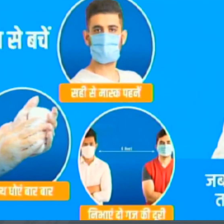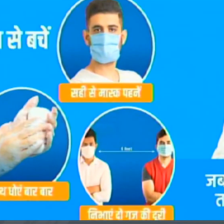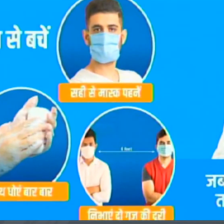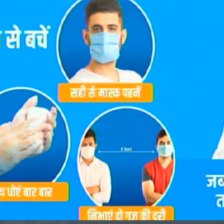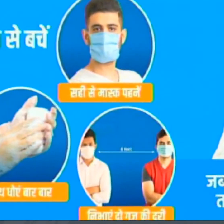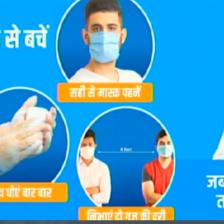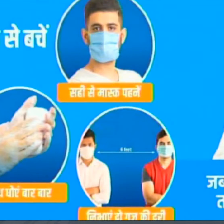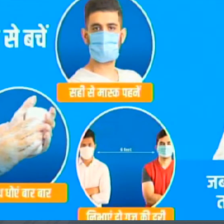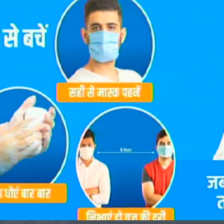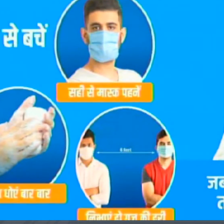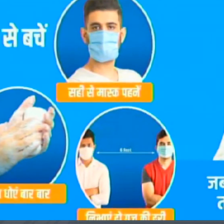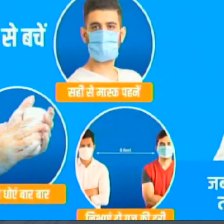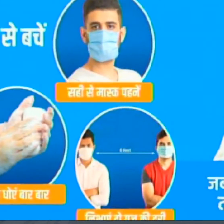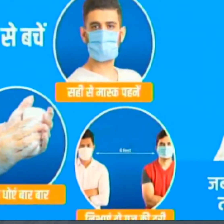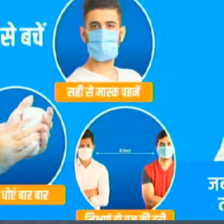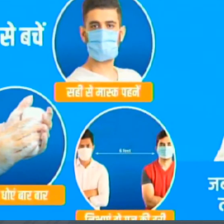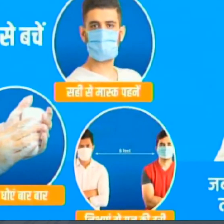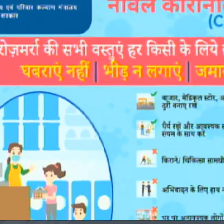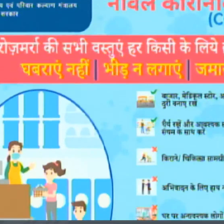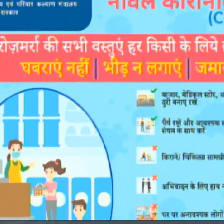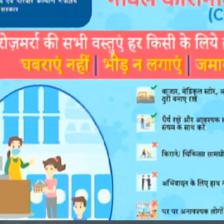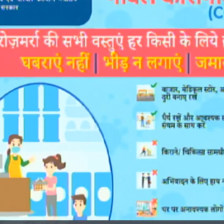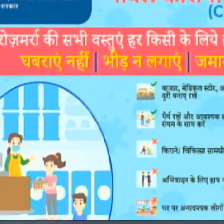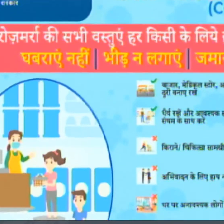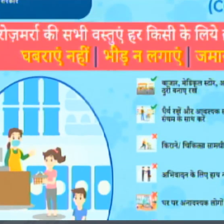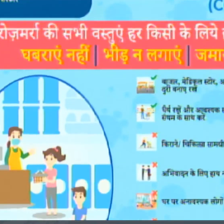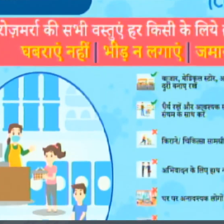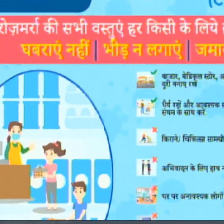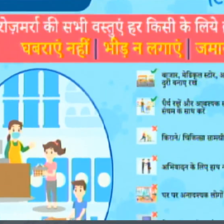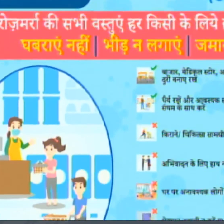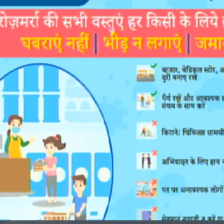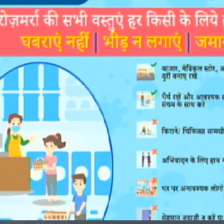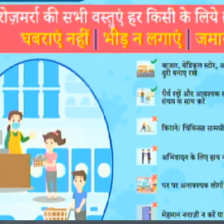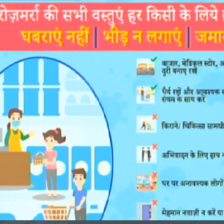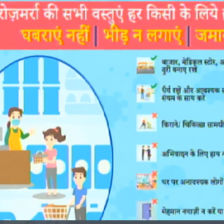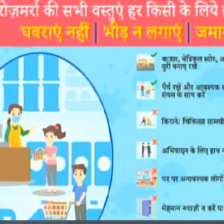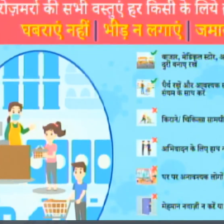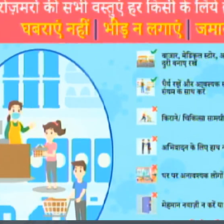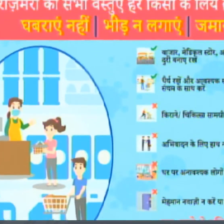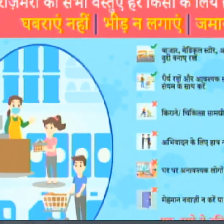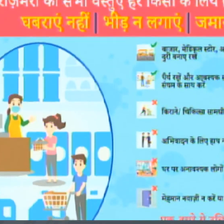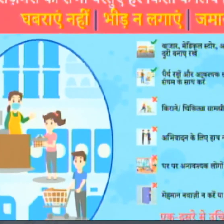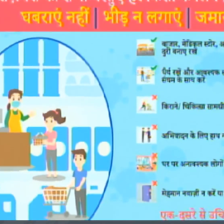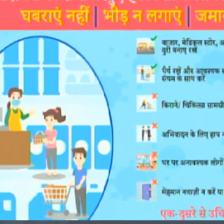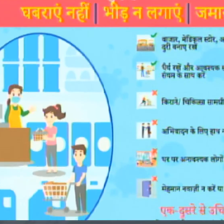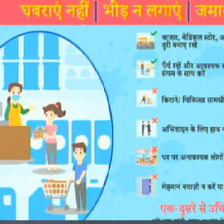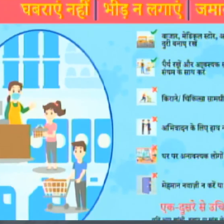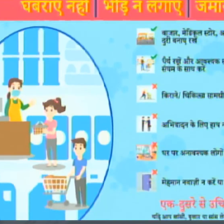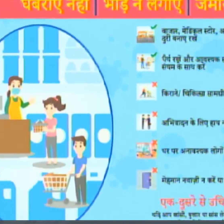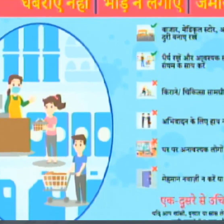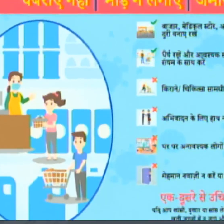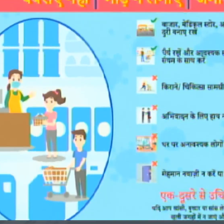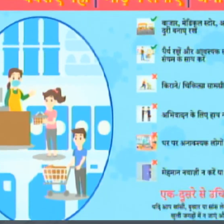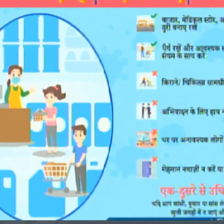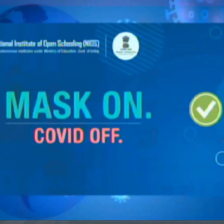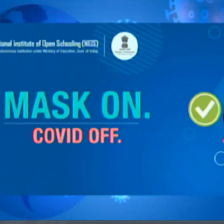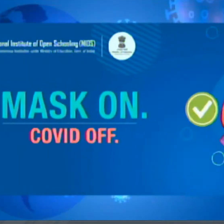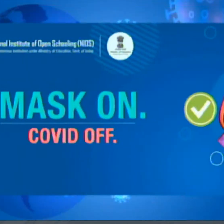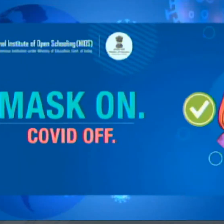दवाई नहीं तब तक ढलाई नहीं। सरकार द्वारा जारी आदेशों का पालन करना जिम्मेदारी है हमारी। मास्क